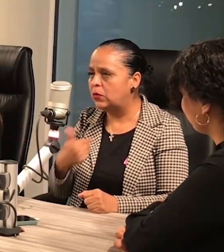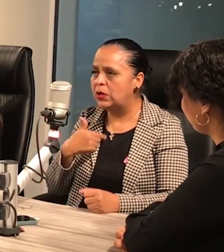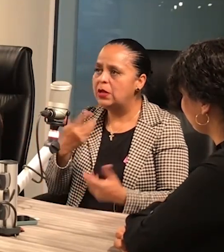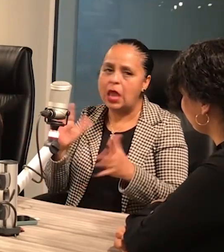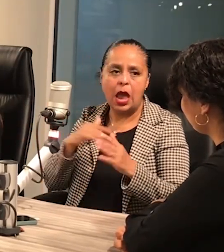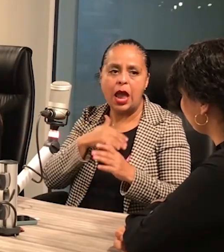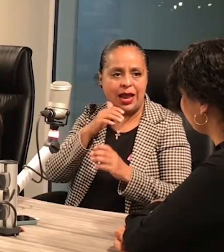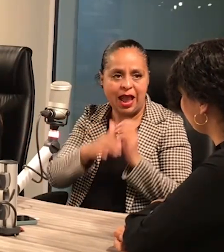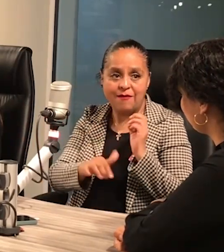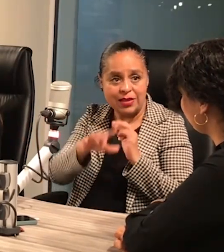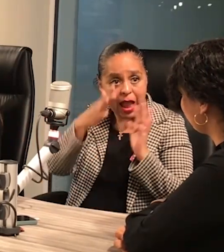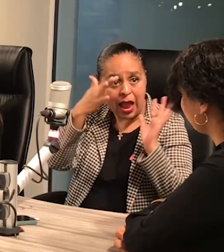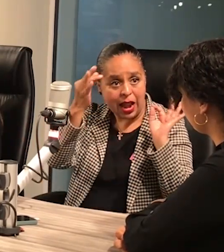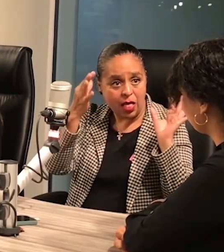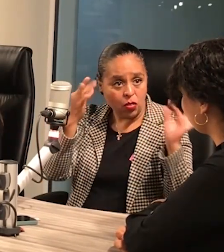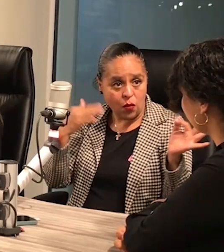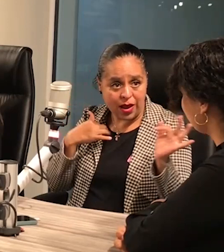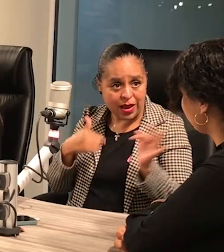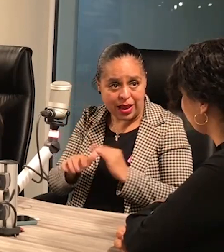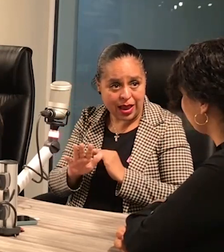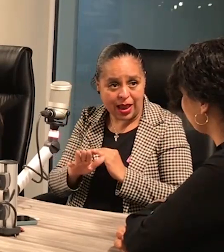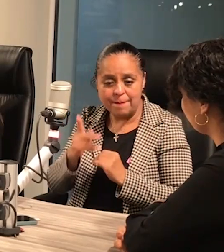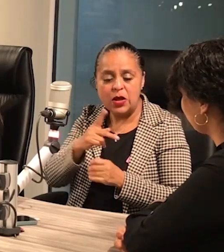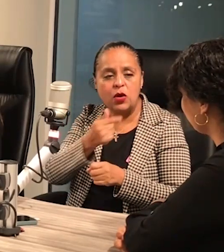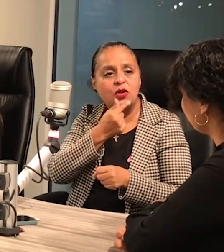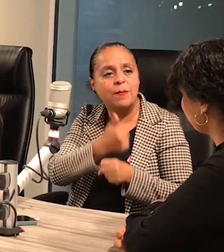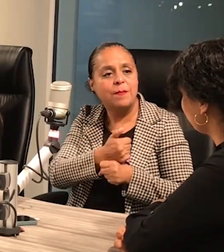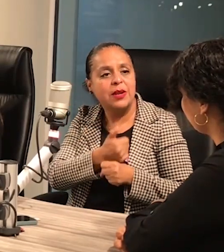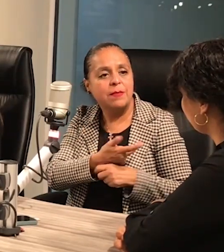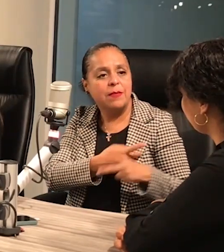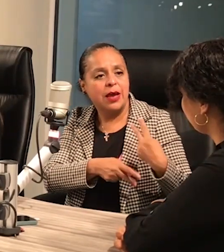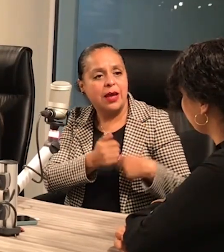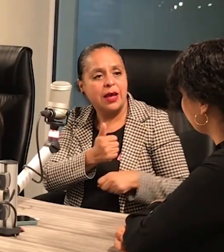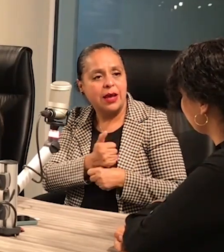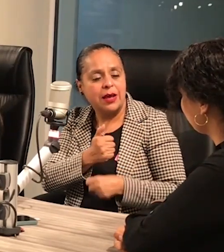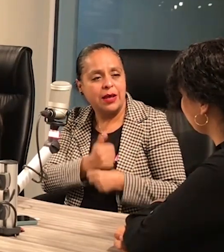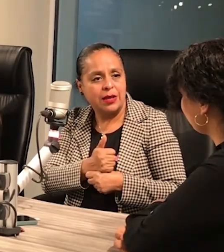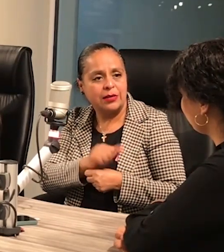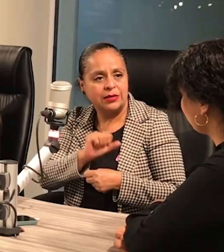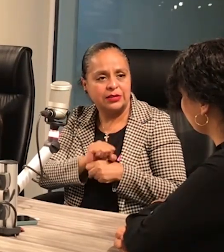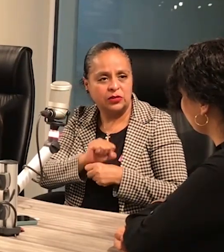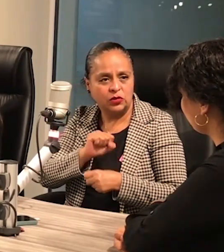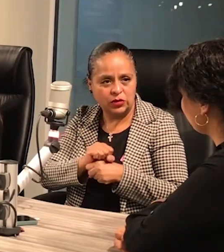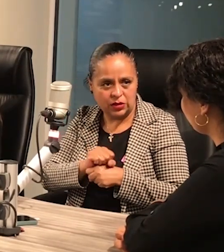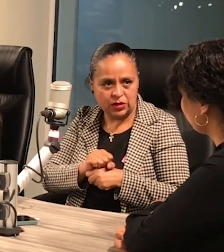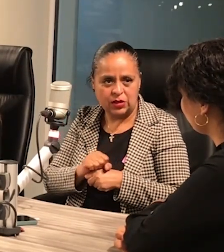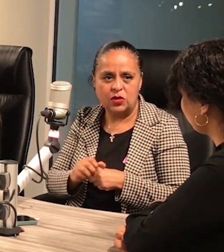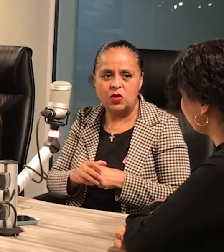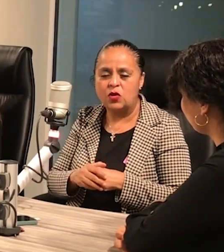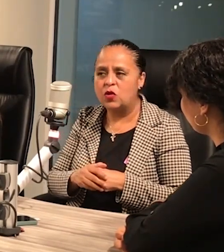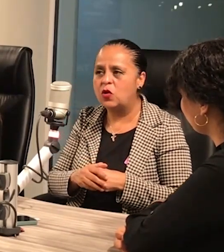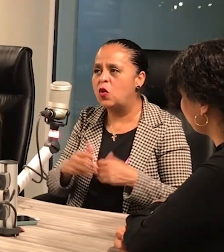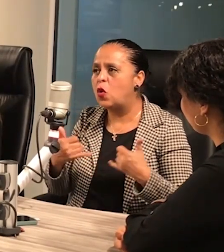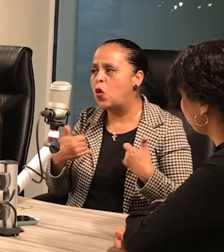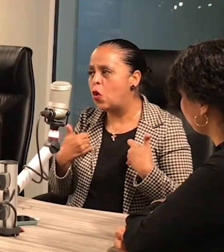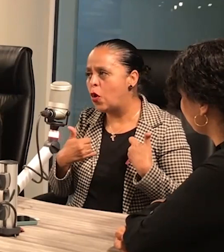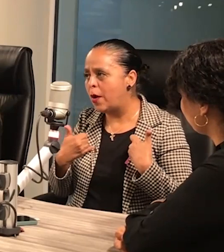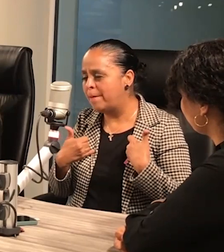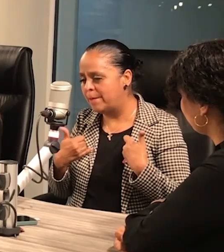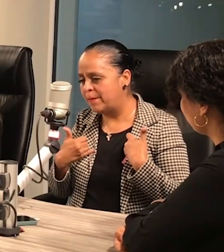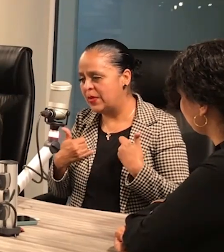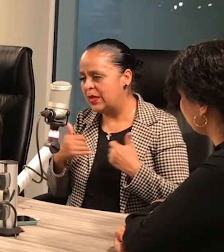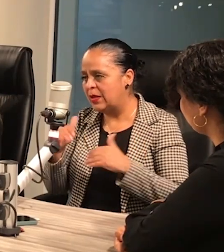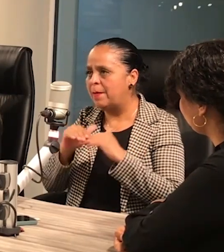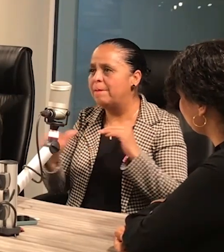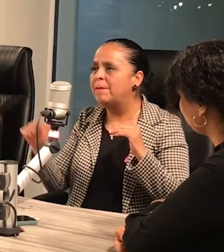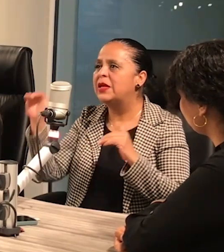acabar, pero vienen niños de primaria, vienen jóvenes de secundaria, chavos que ya están por terminar la media